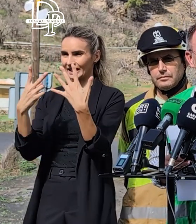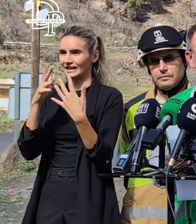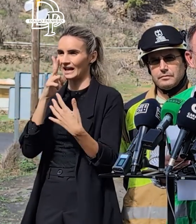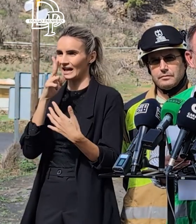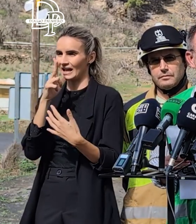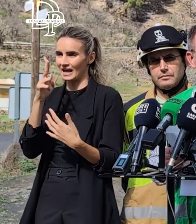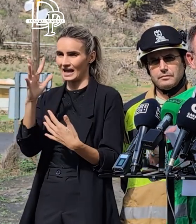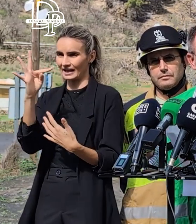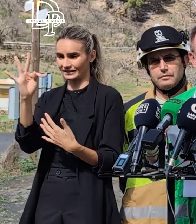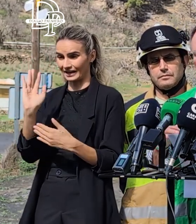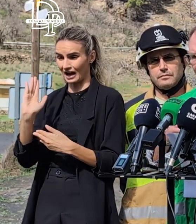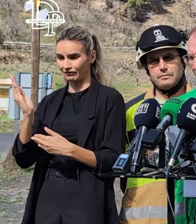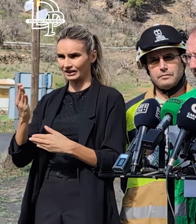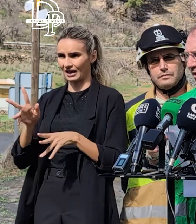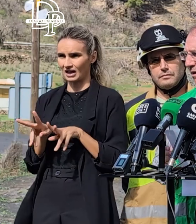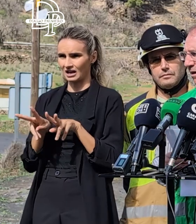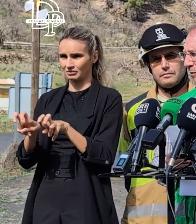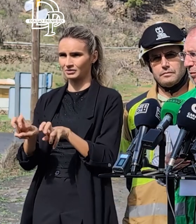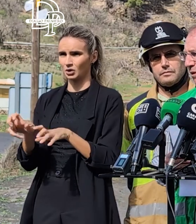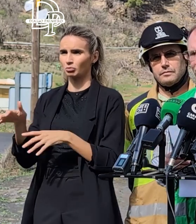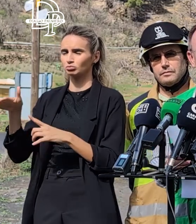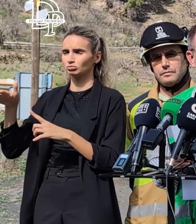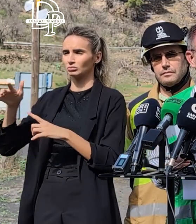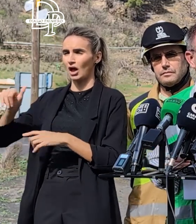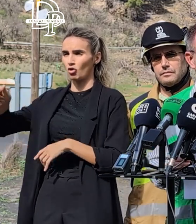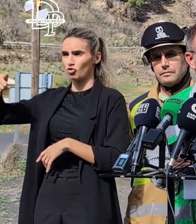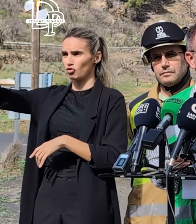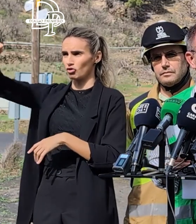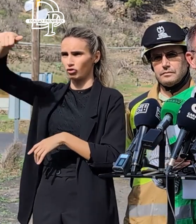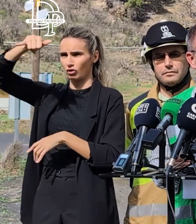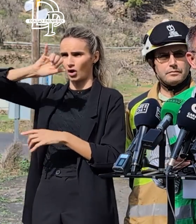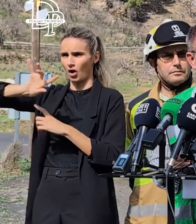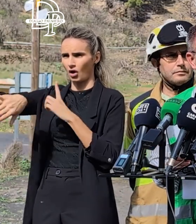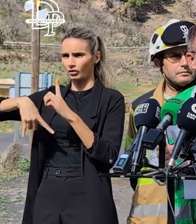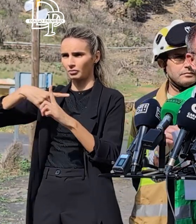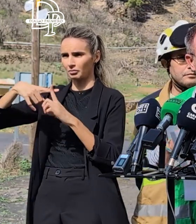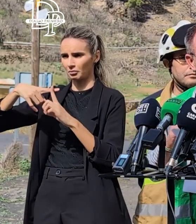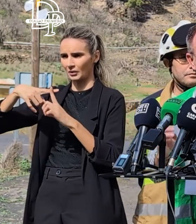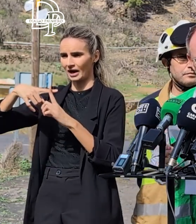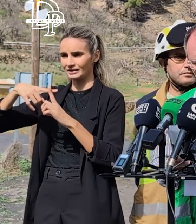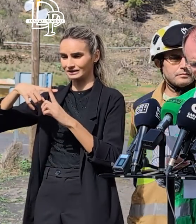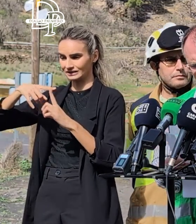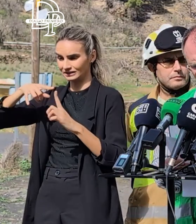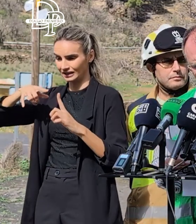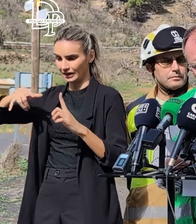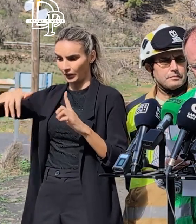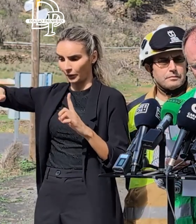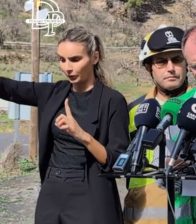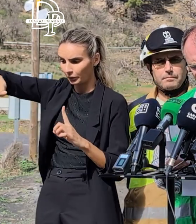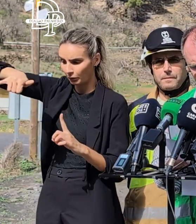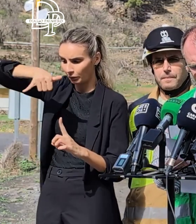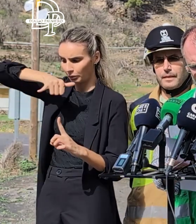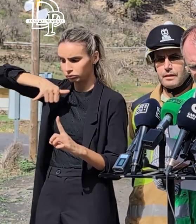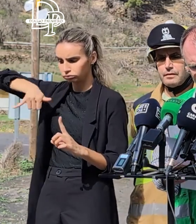momento. Los vuelos de dron y el propio recorrido en el terreno, pues